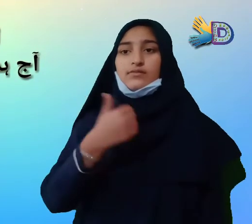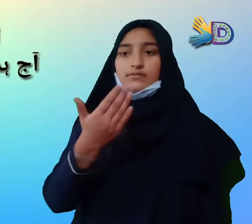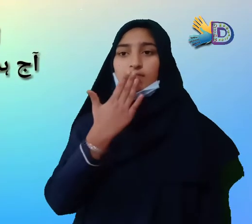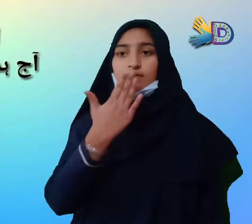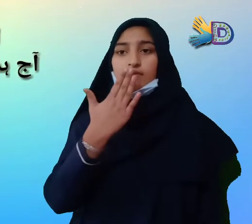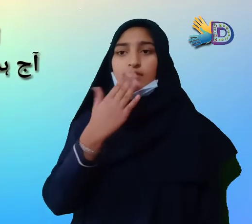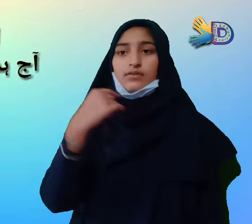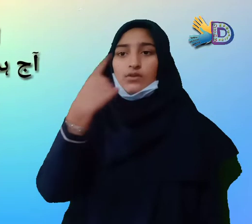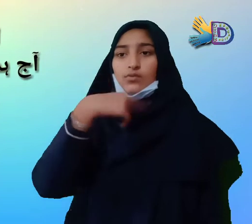पढ़ेंगे उर्दू का।